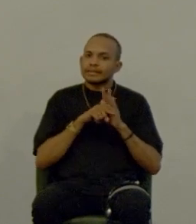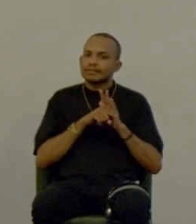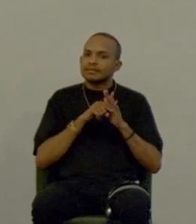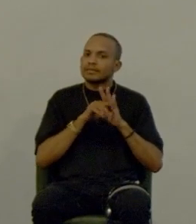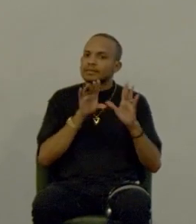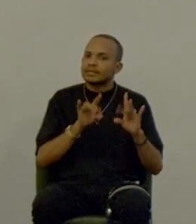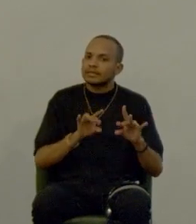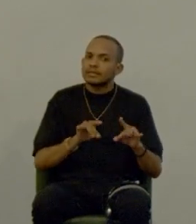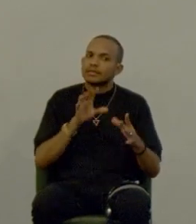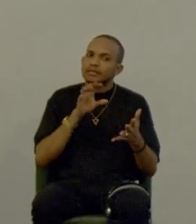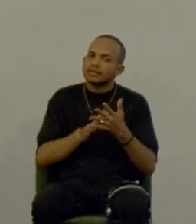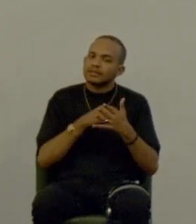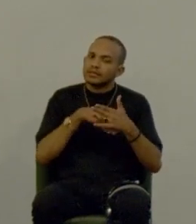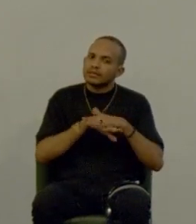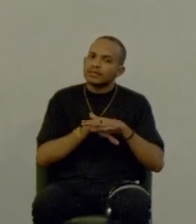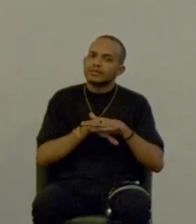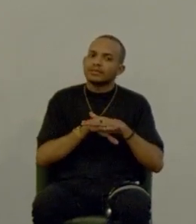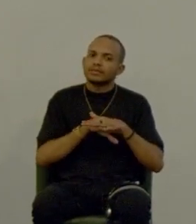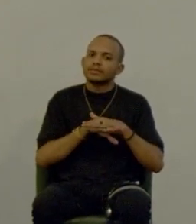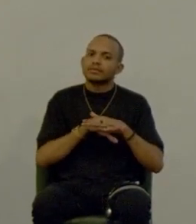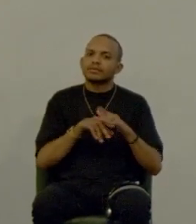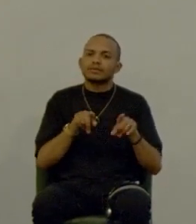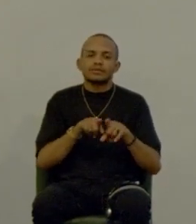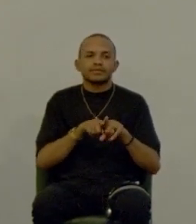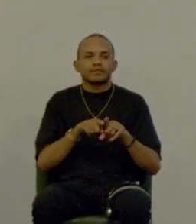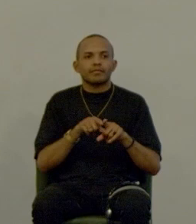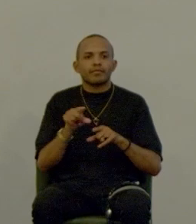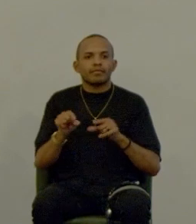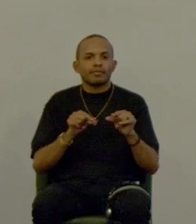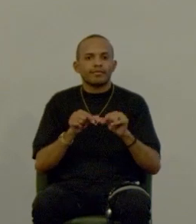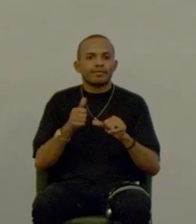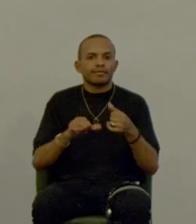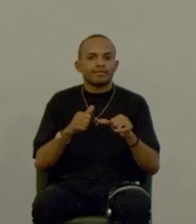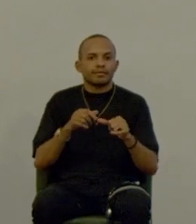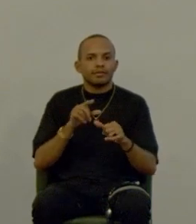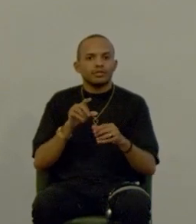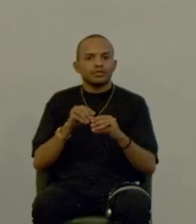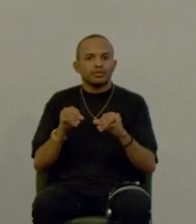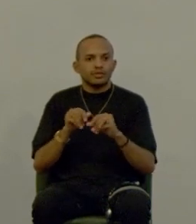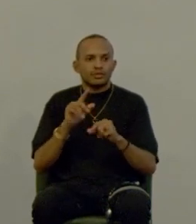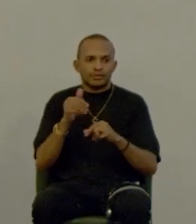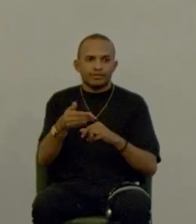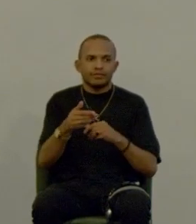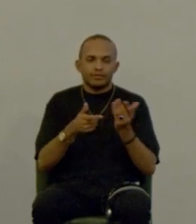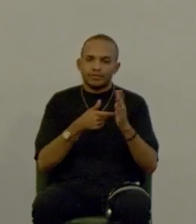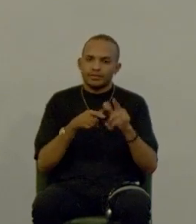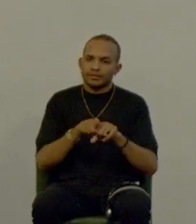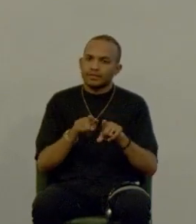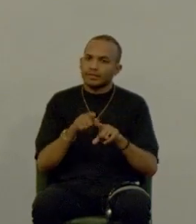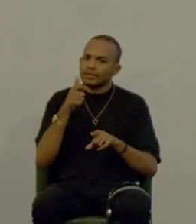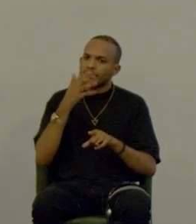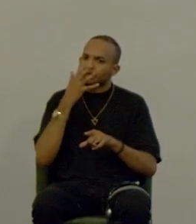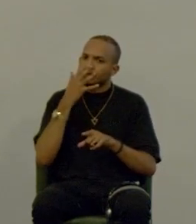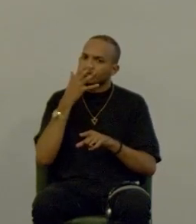cuidadoso dos registros que estão guardados em amostras de solo. Vou mostrar isso aqui daqui a pouco. Mas uma coisa que eu